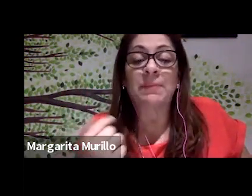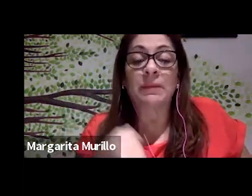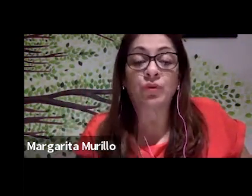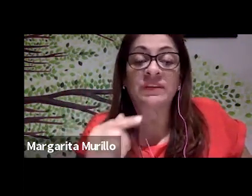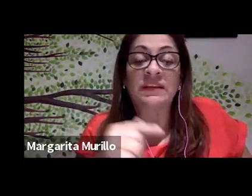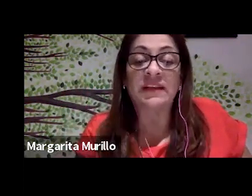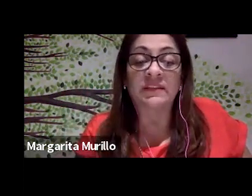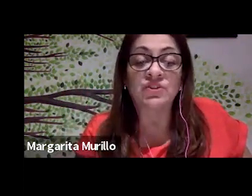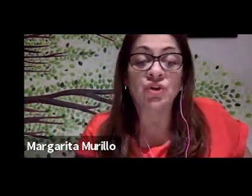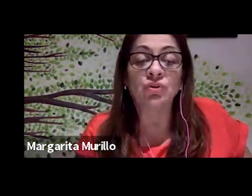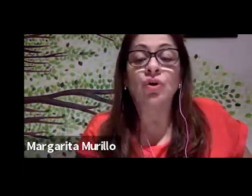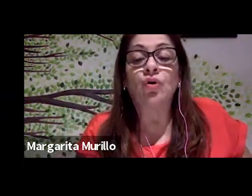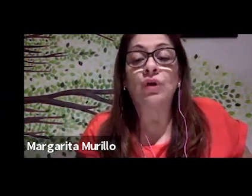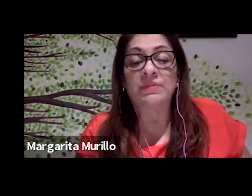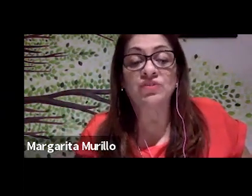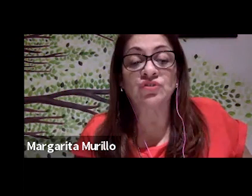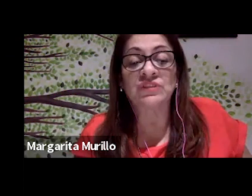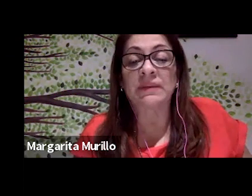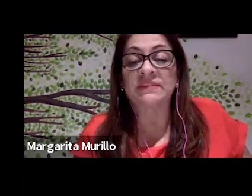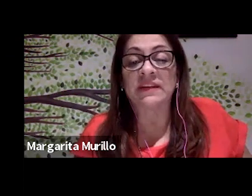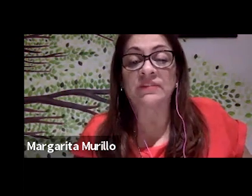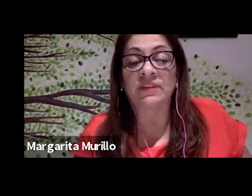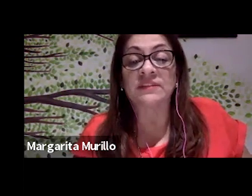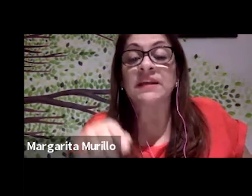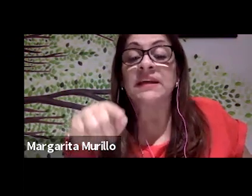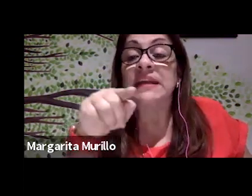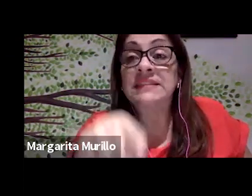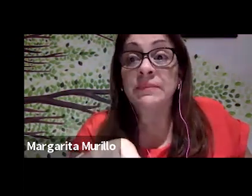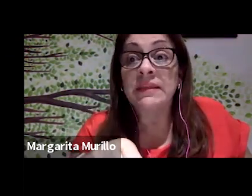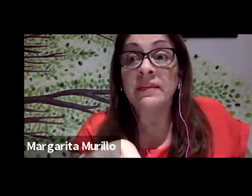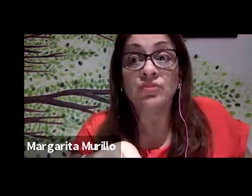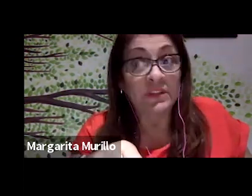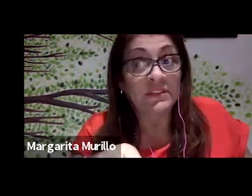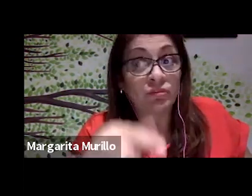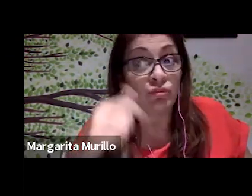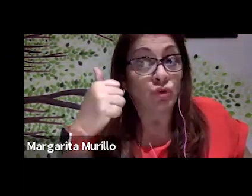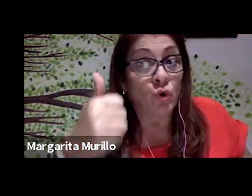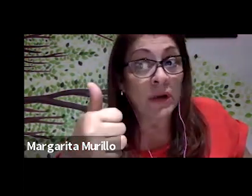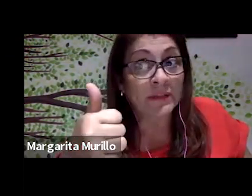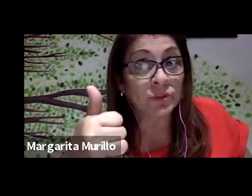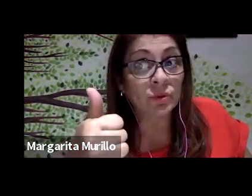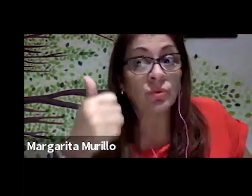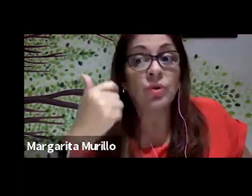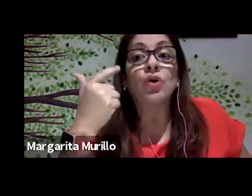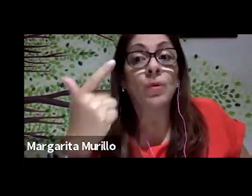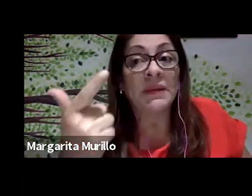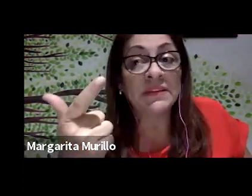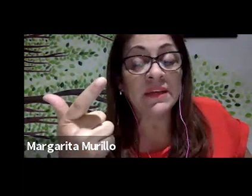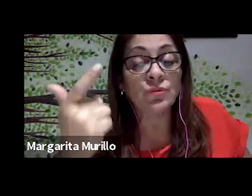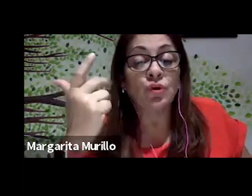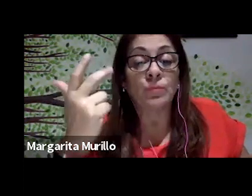capacidad para poder salir de la adicción o la presión social para estar en las redes y las habilidades yo las desarrollo jugando